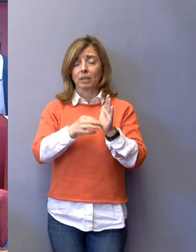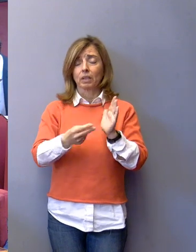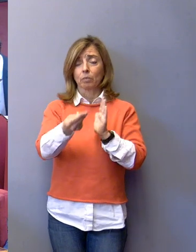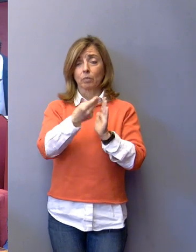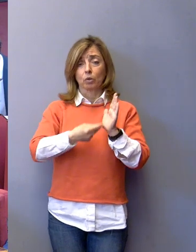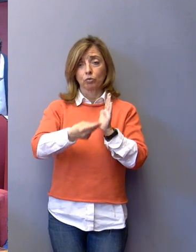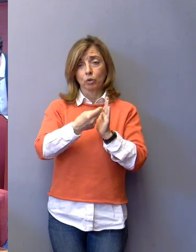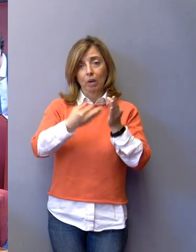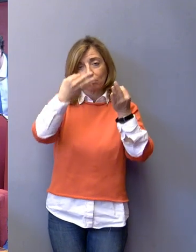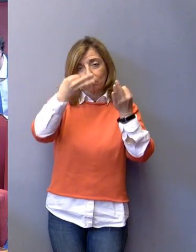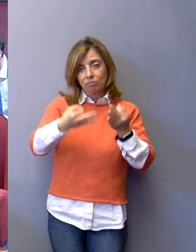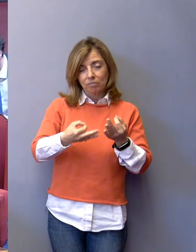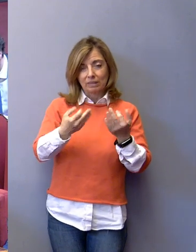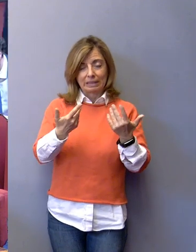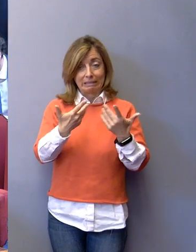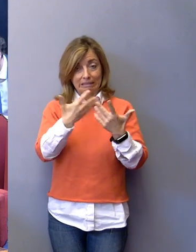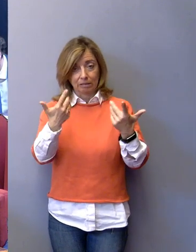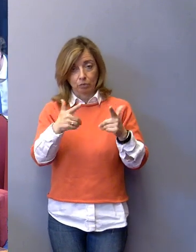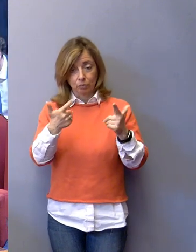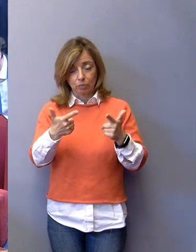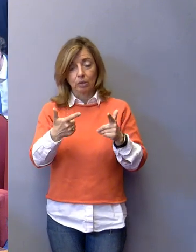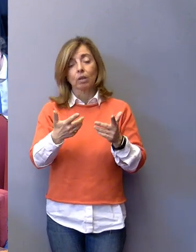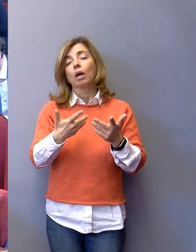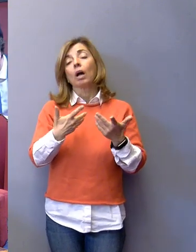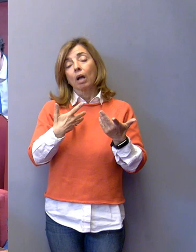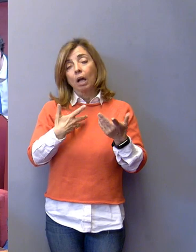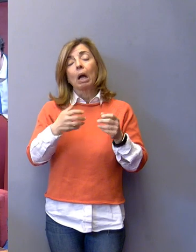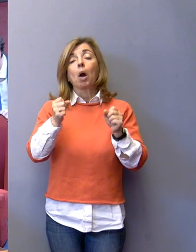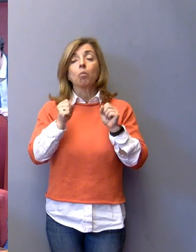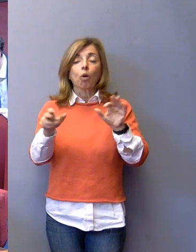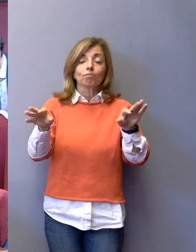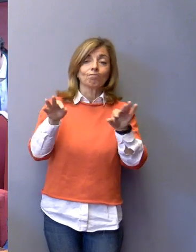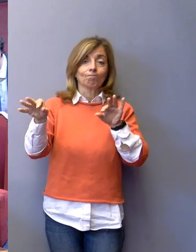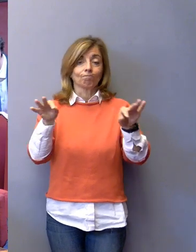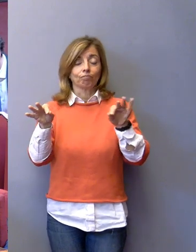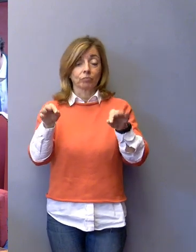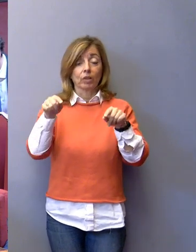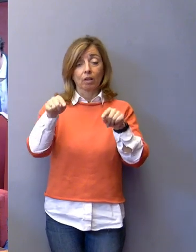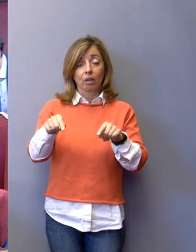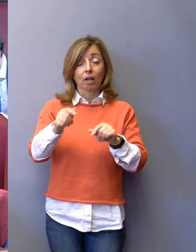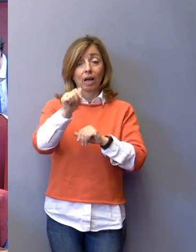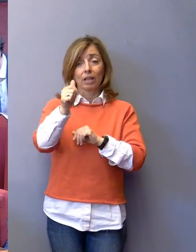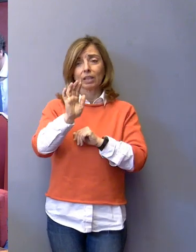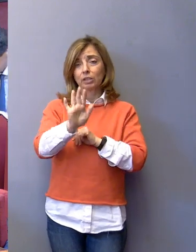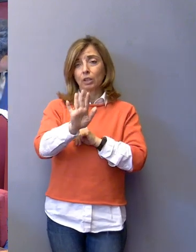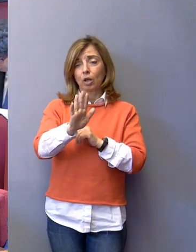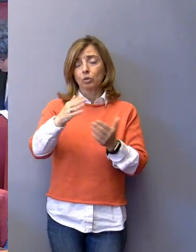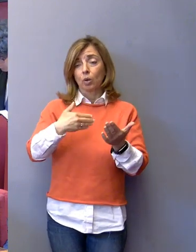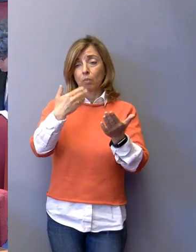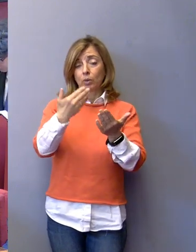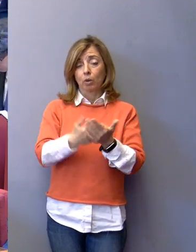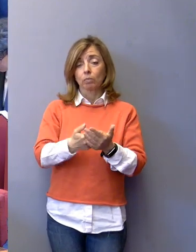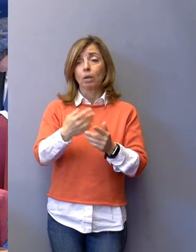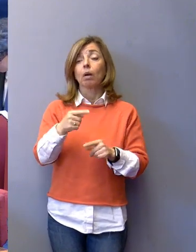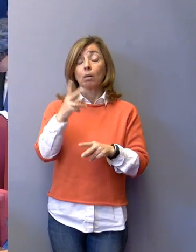definiti e che lasciano marginalità di discrezionalità Questa è un po' la caratteristica di questa proposta perché l'unica